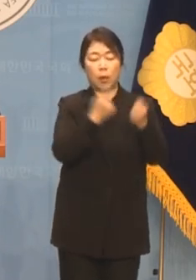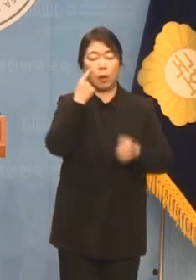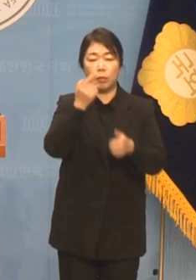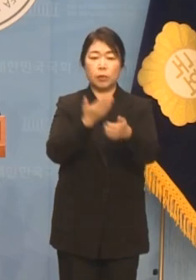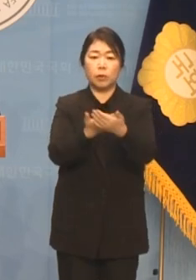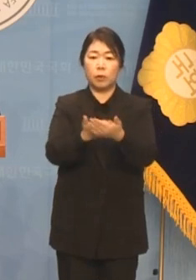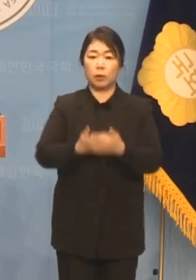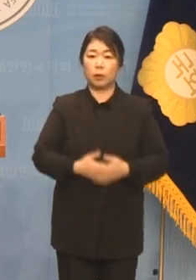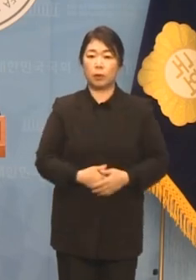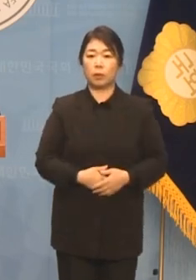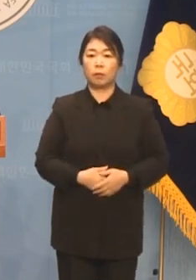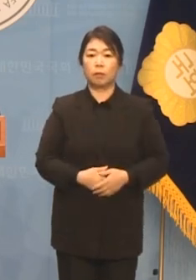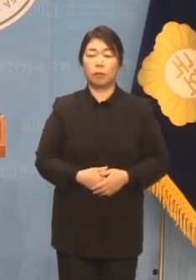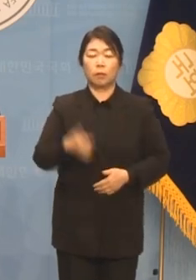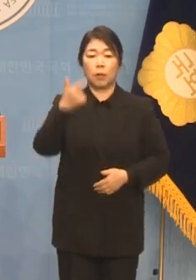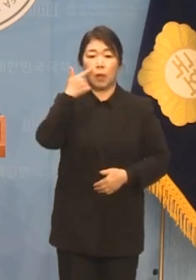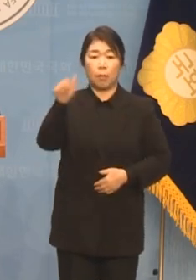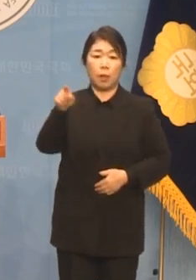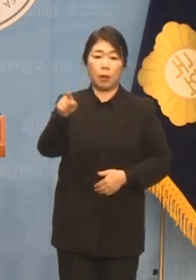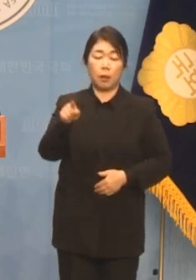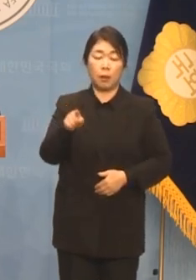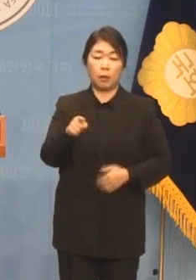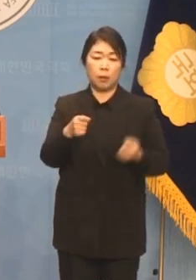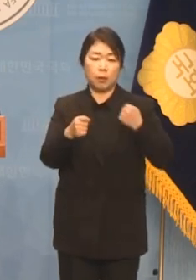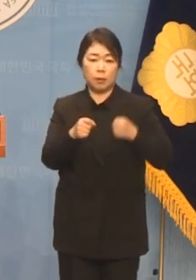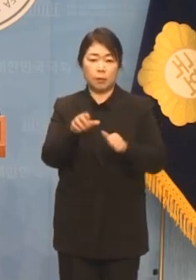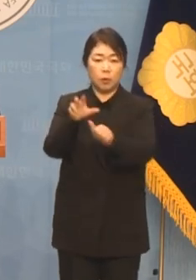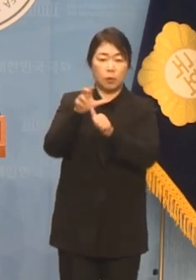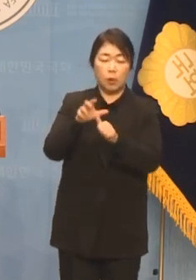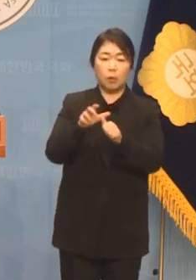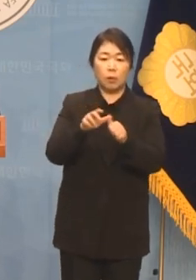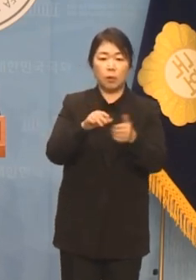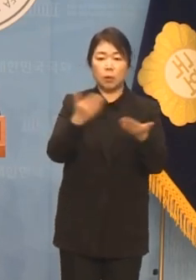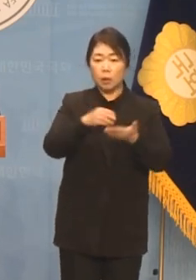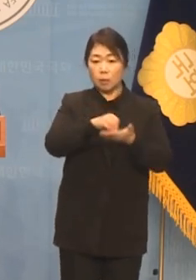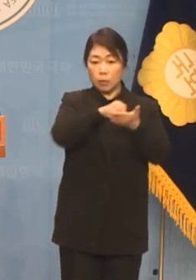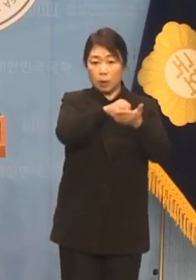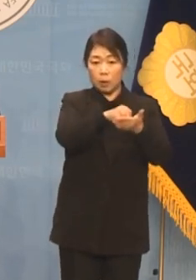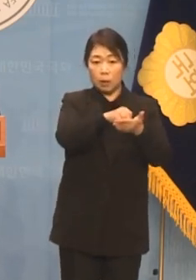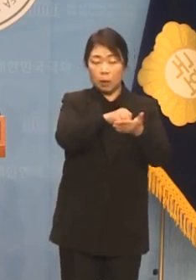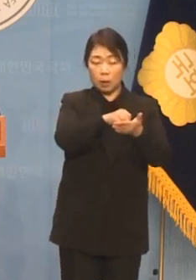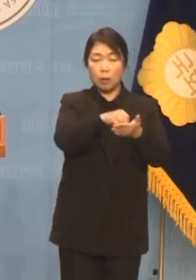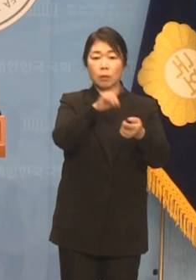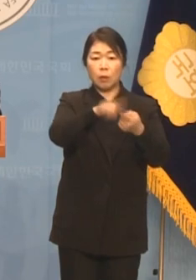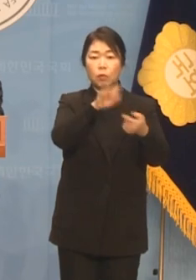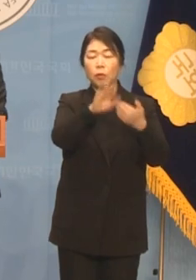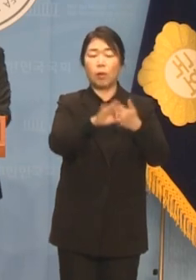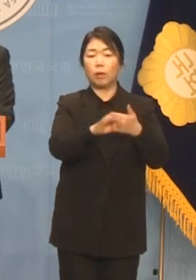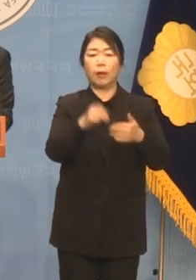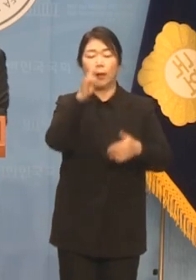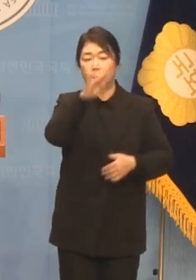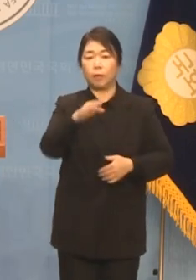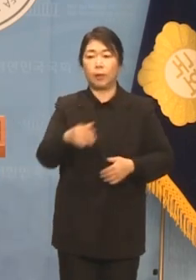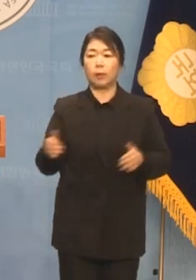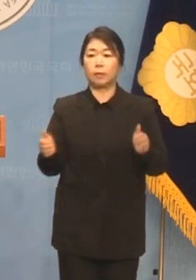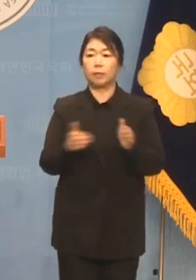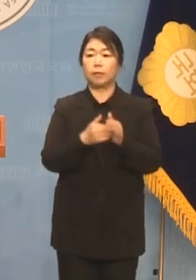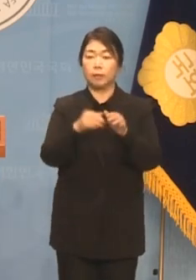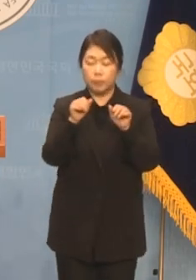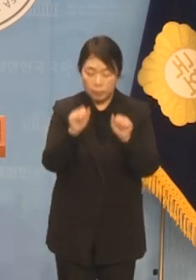찬스로 얼룩지게 만든다면 국민께서 용서하지 않을 것임을 경고합니다 이상입니다